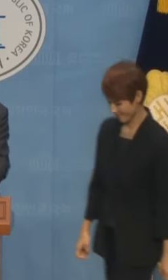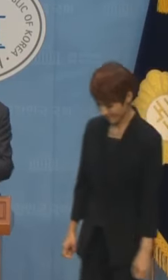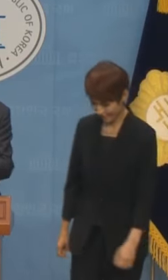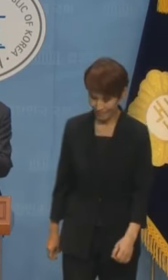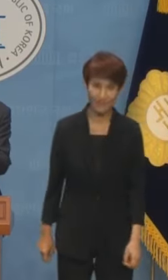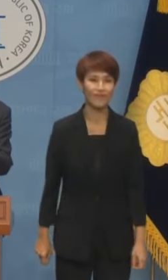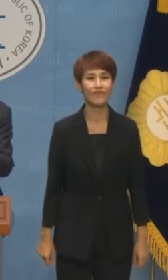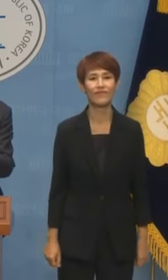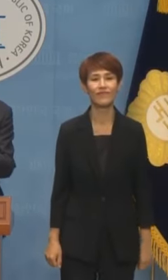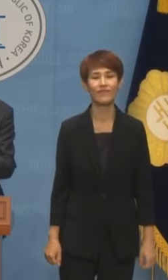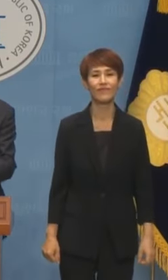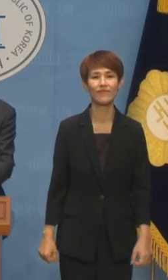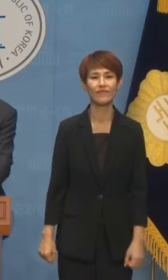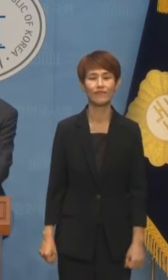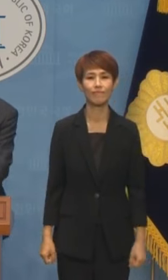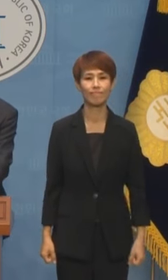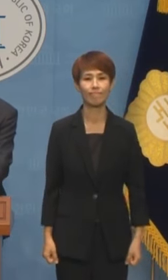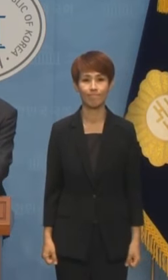수고하십니다.